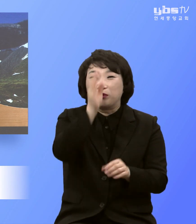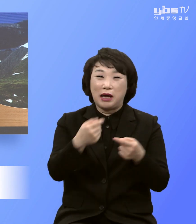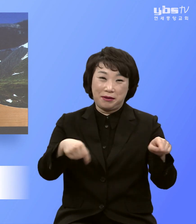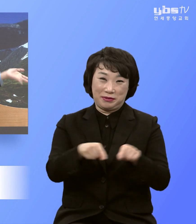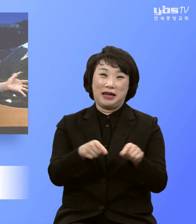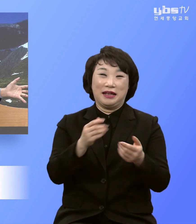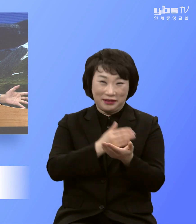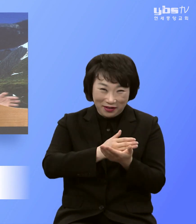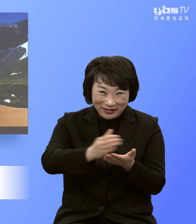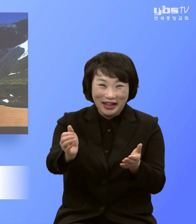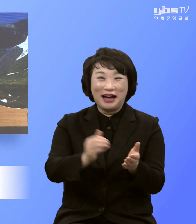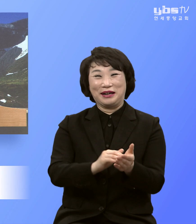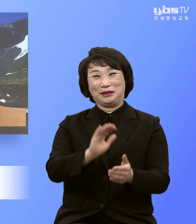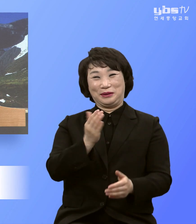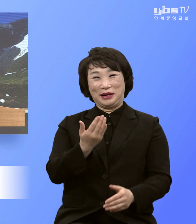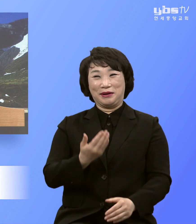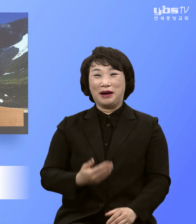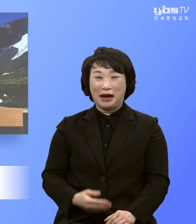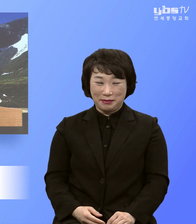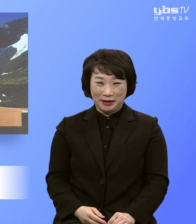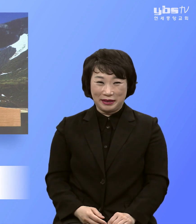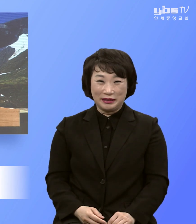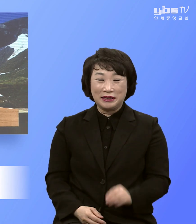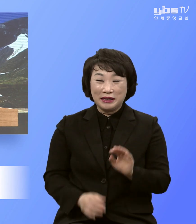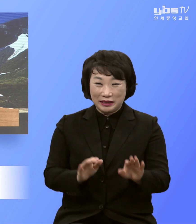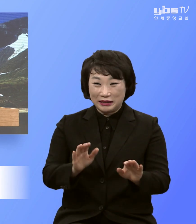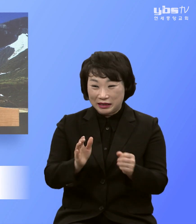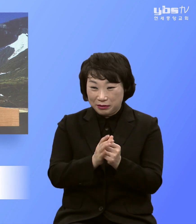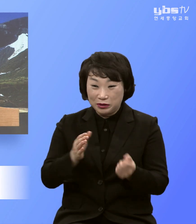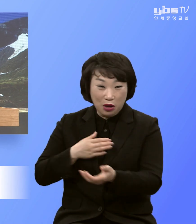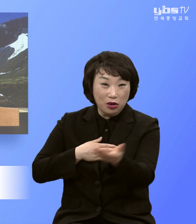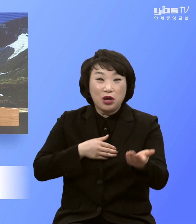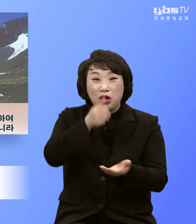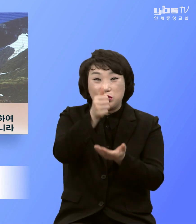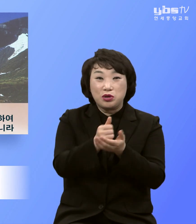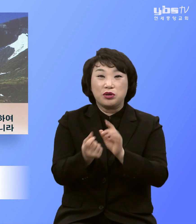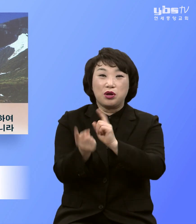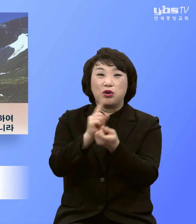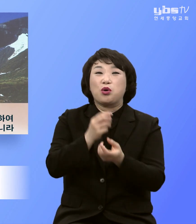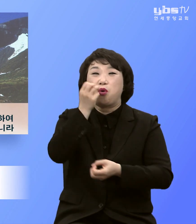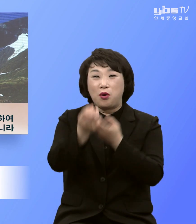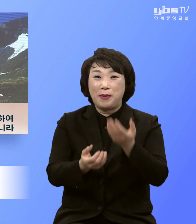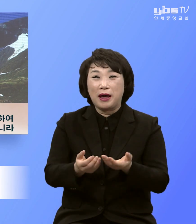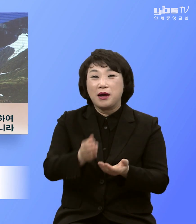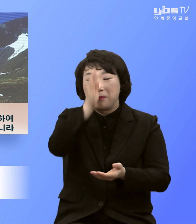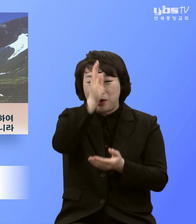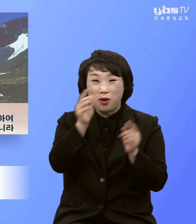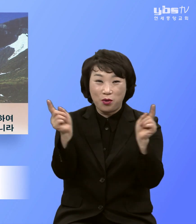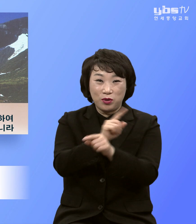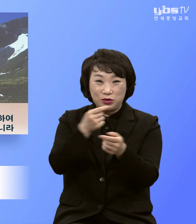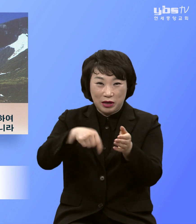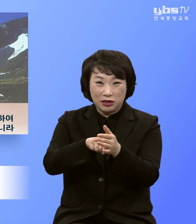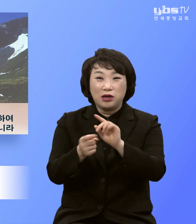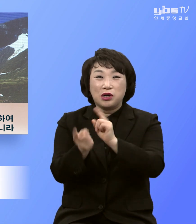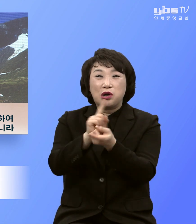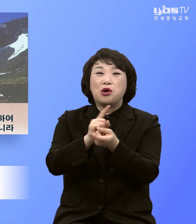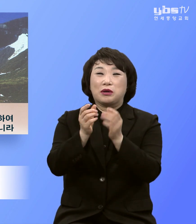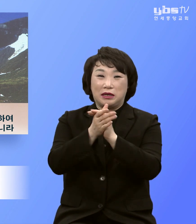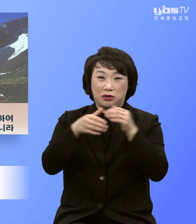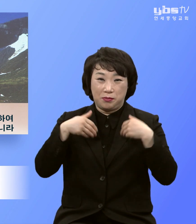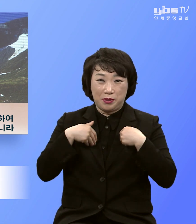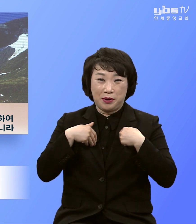함께 무너져 떠나간다. 그러므로 너희 죄를 서로 구하며 범낫기를 위해서 서로